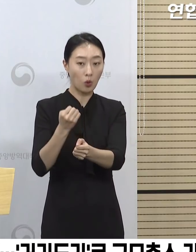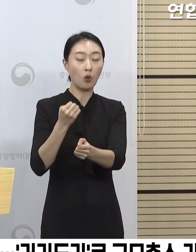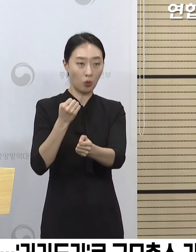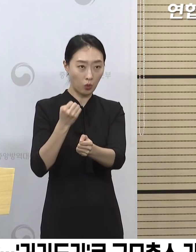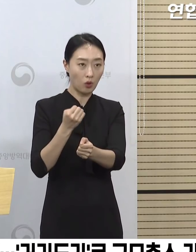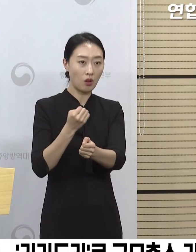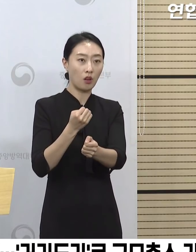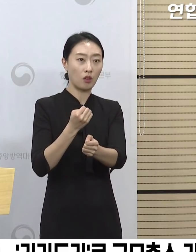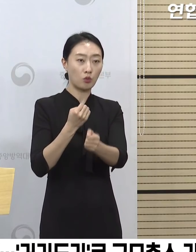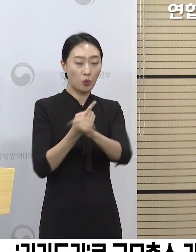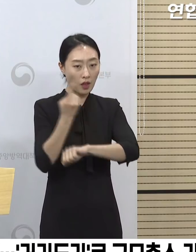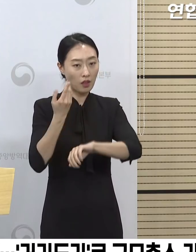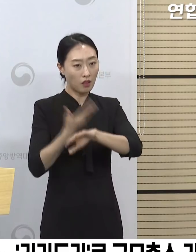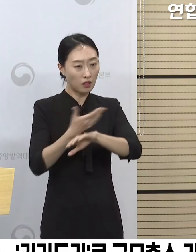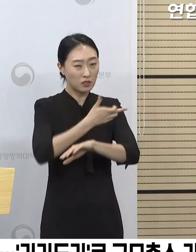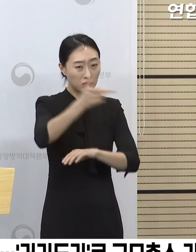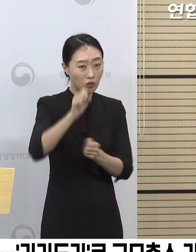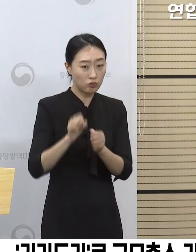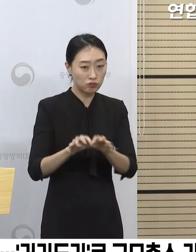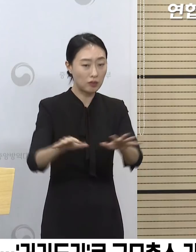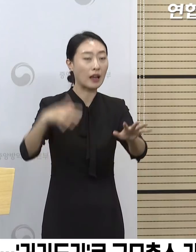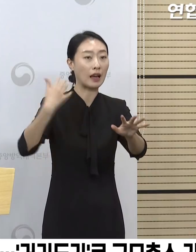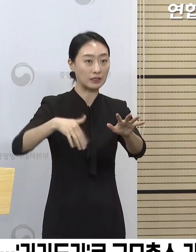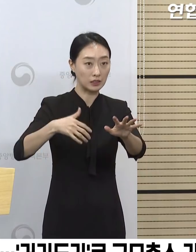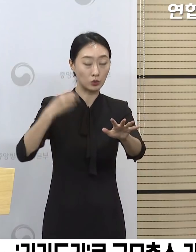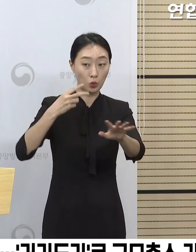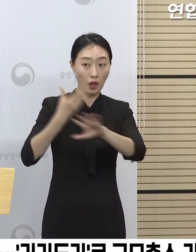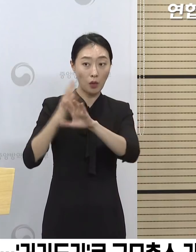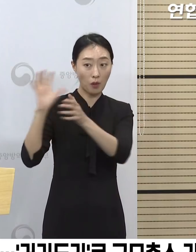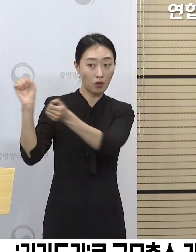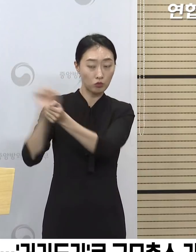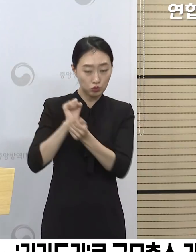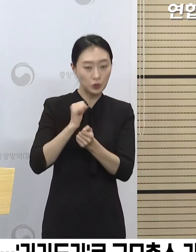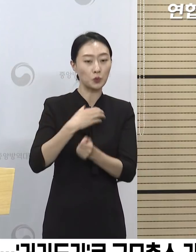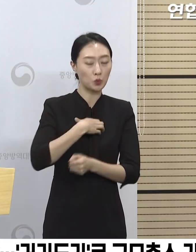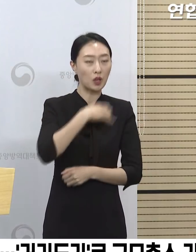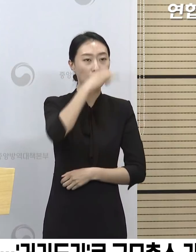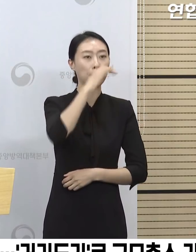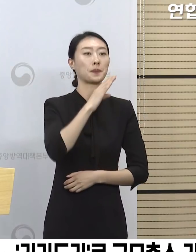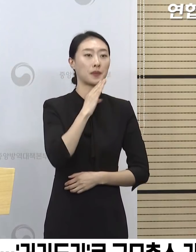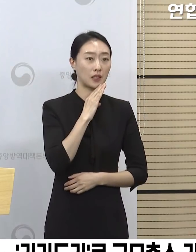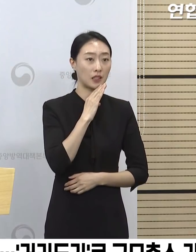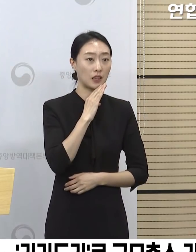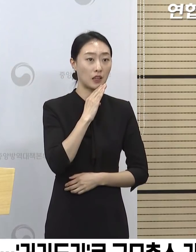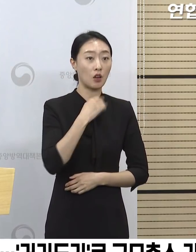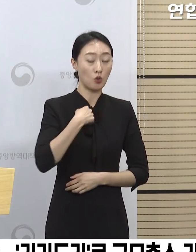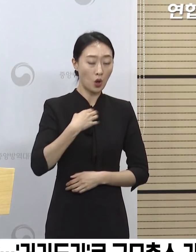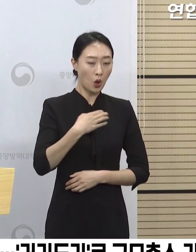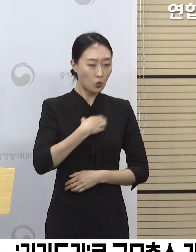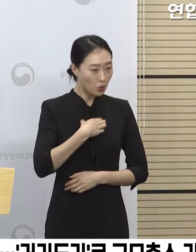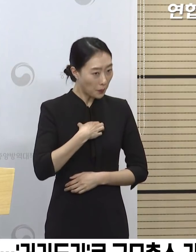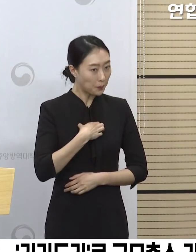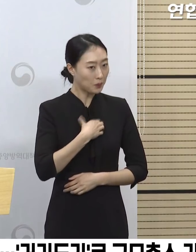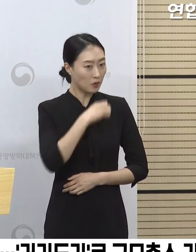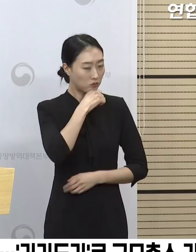이런 위험들이 있습니다. 그래서 저희도 그런 위험도에 대한 거는 계속 그